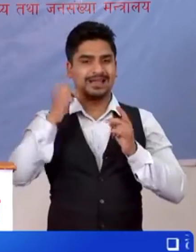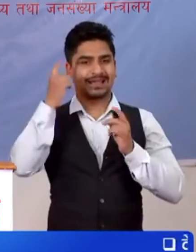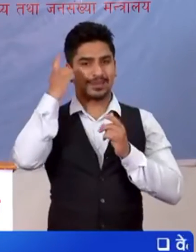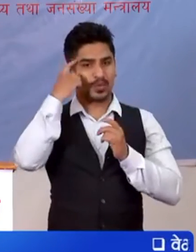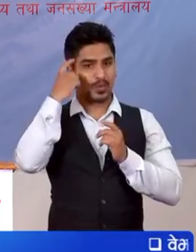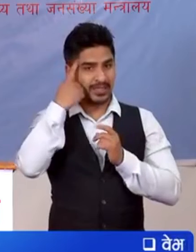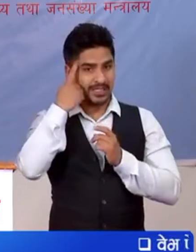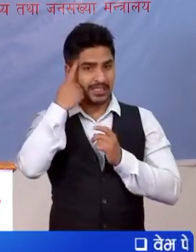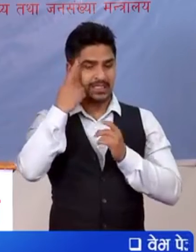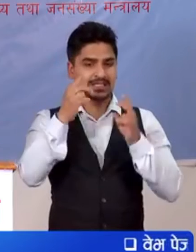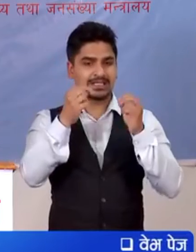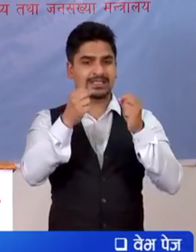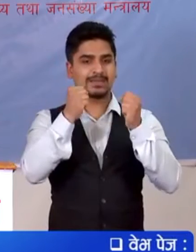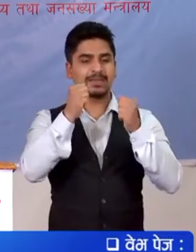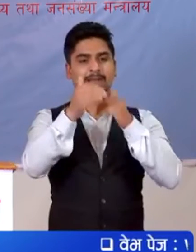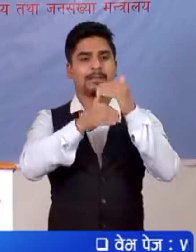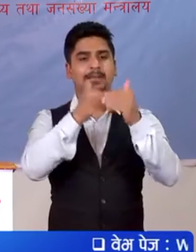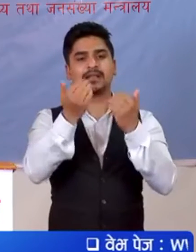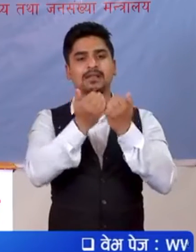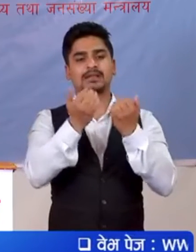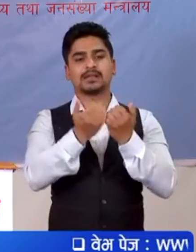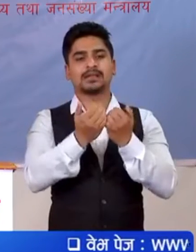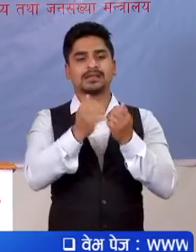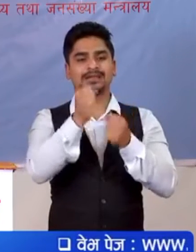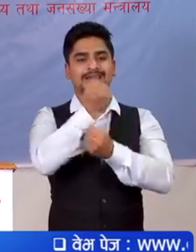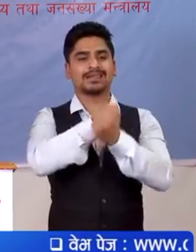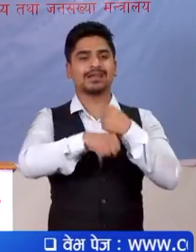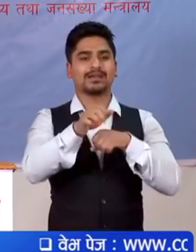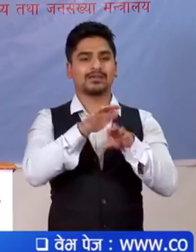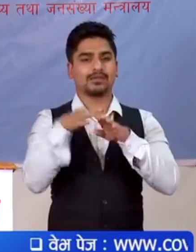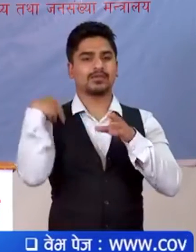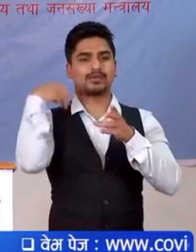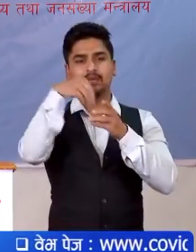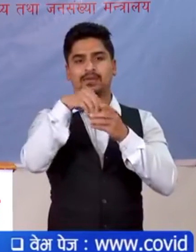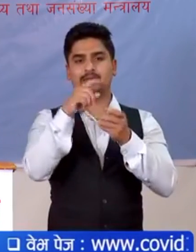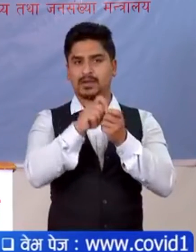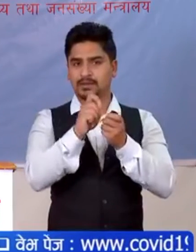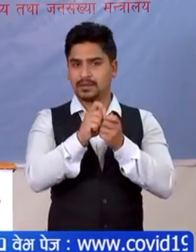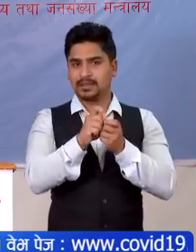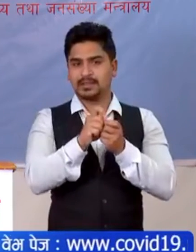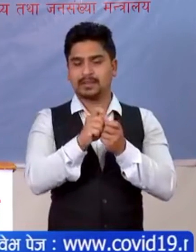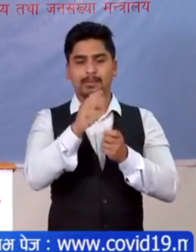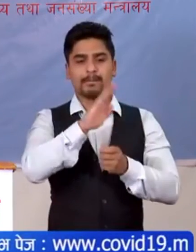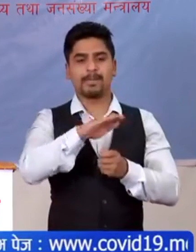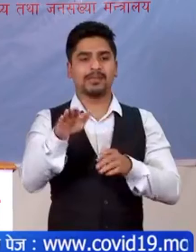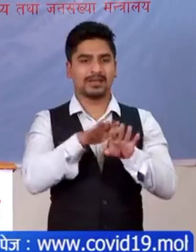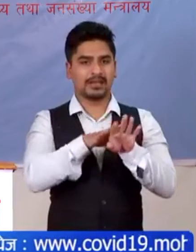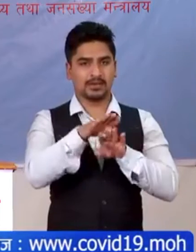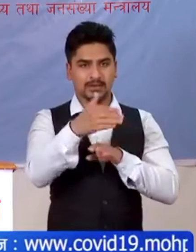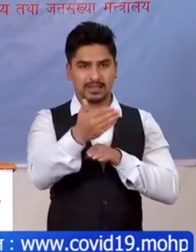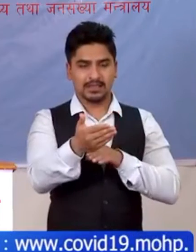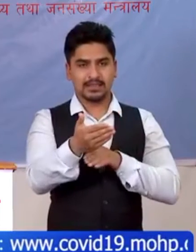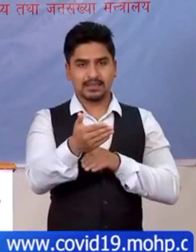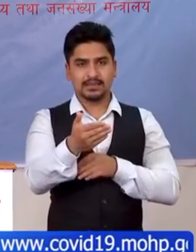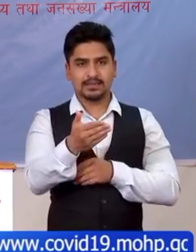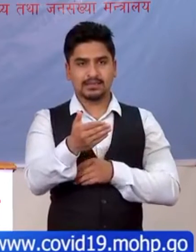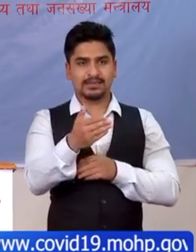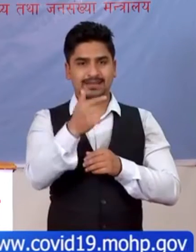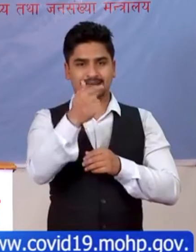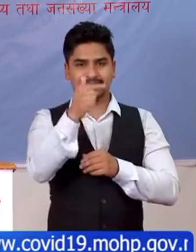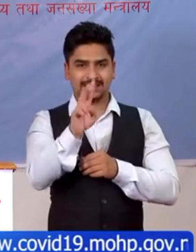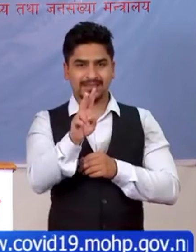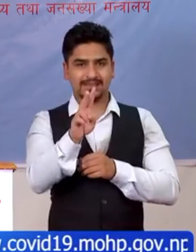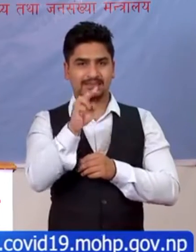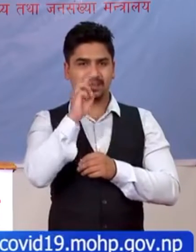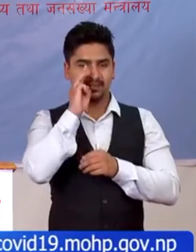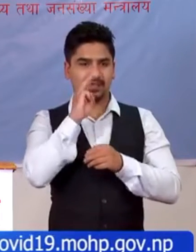बौद्धिक क्षमता वृद्धि गर्ने खालका क्रियाकलापहरूमा सहभागी गराउने, बालबालिकाहरूलाई